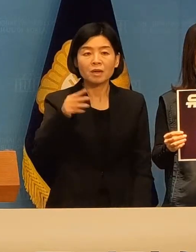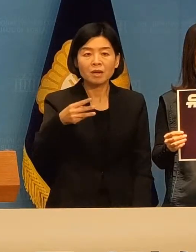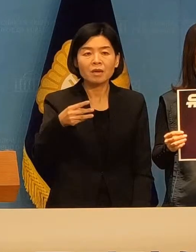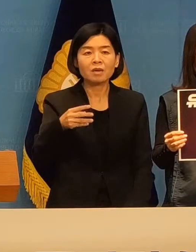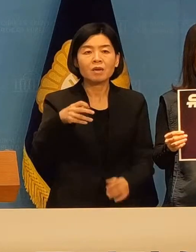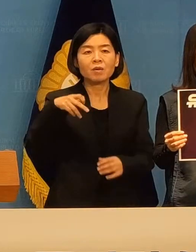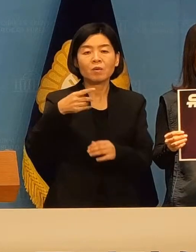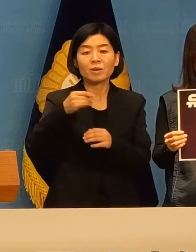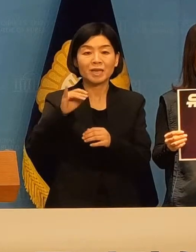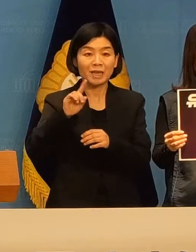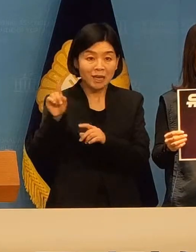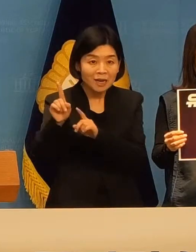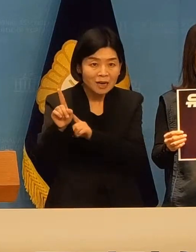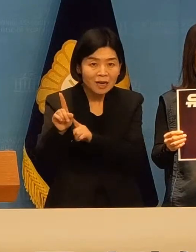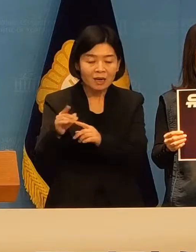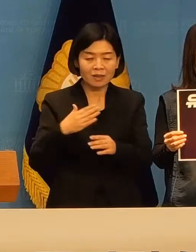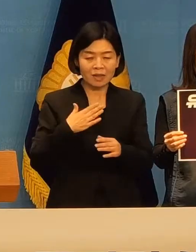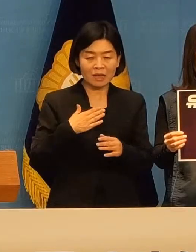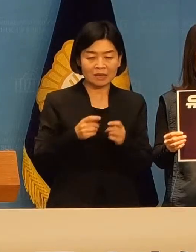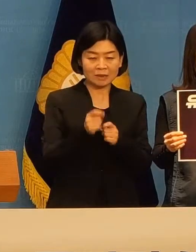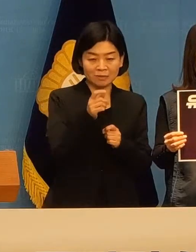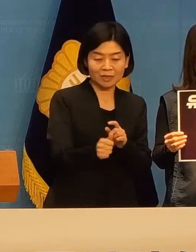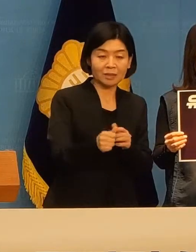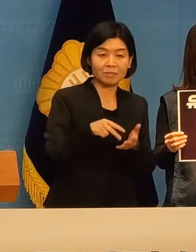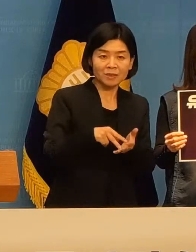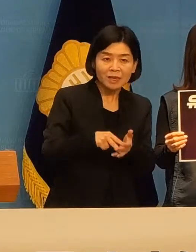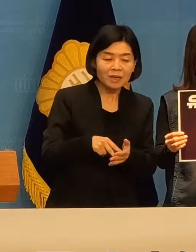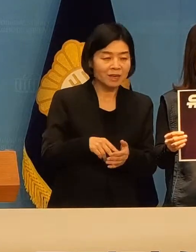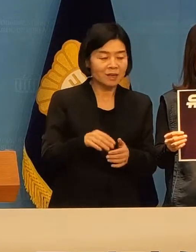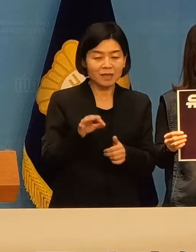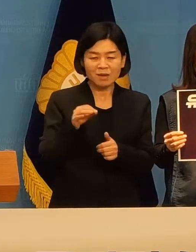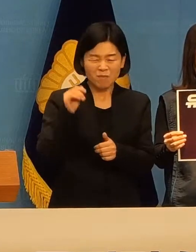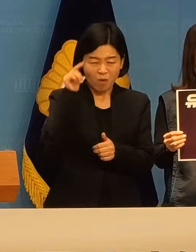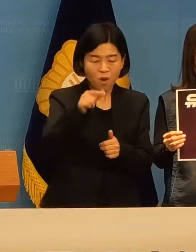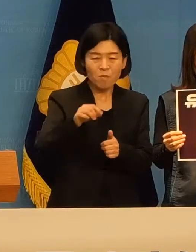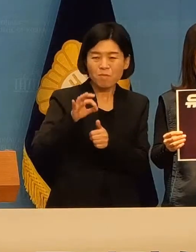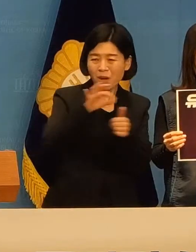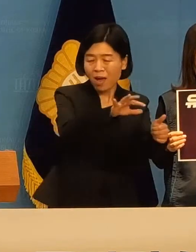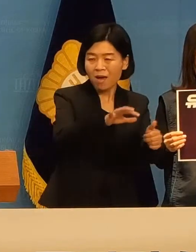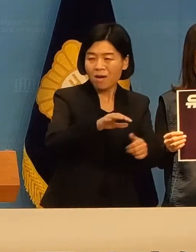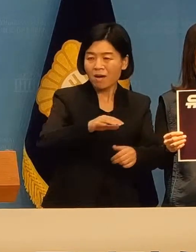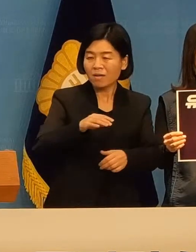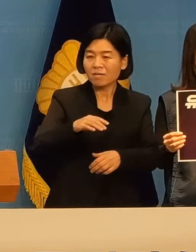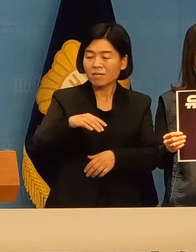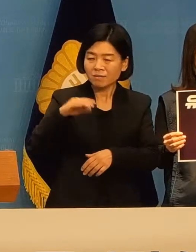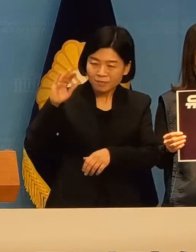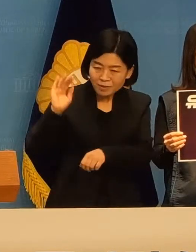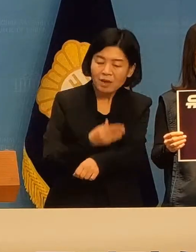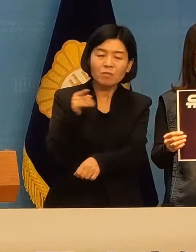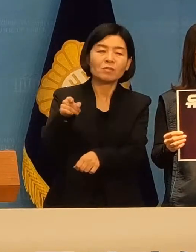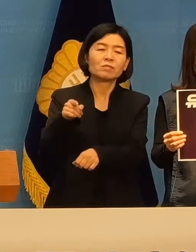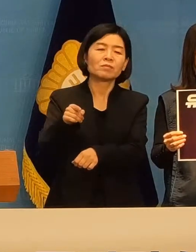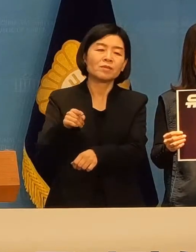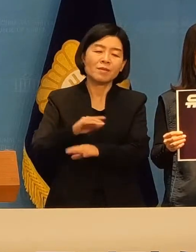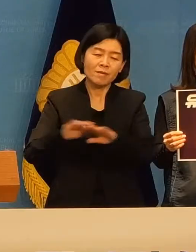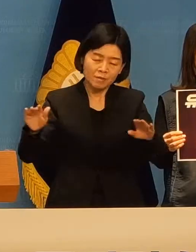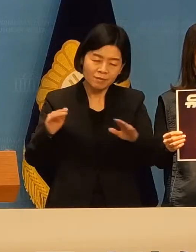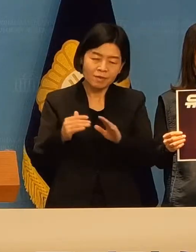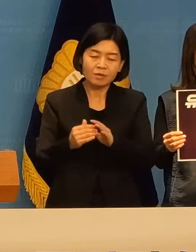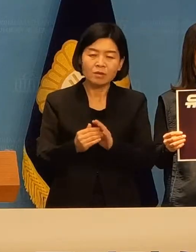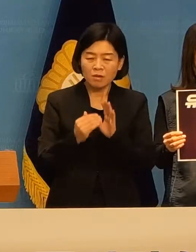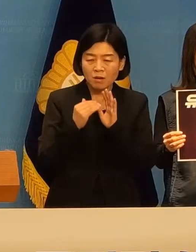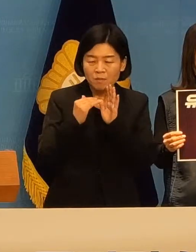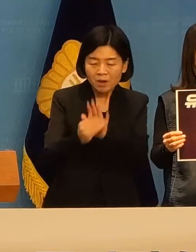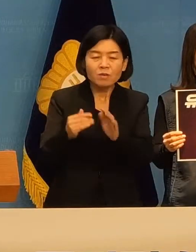이 부당한 인사발령을 막아내기 위해 모든 노력을 다하고 있습니다. 하지만 산업 자체가 축소되고